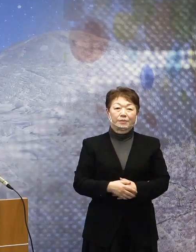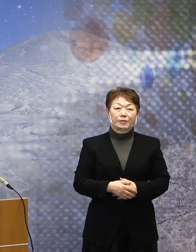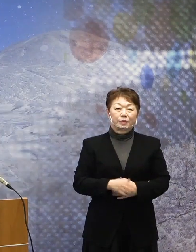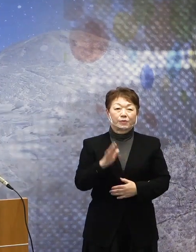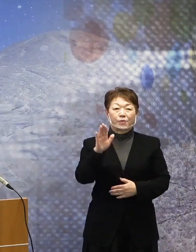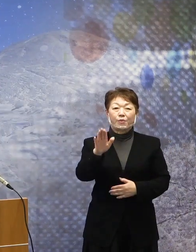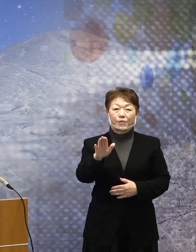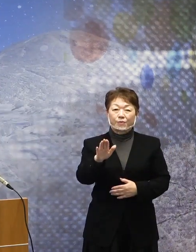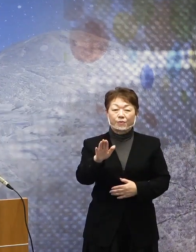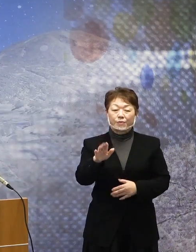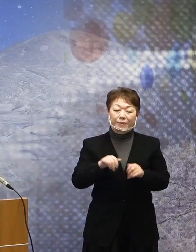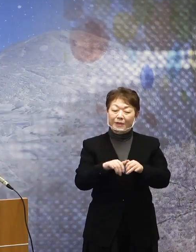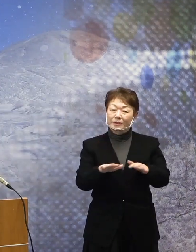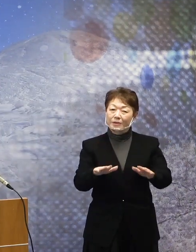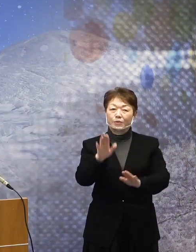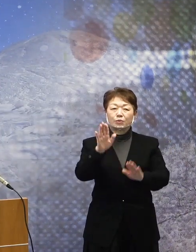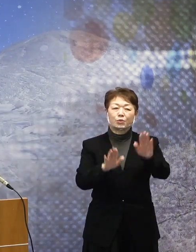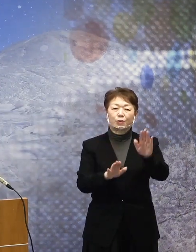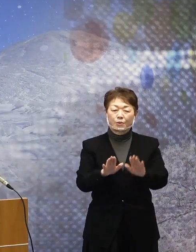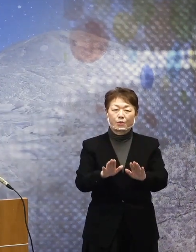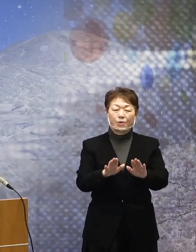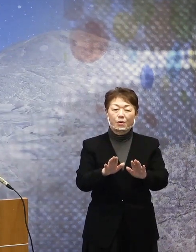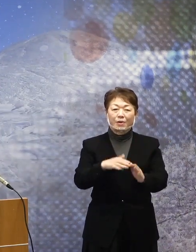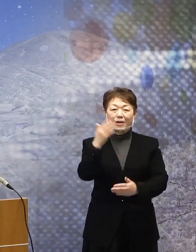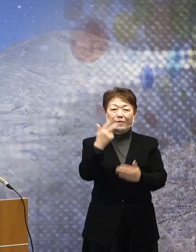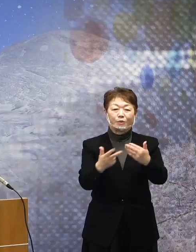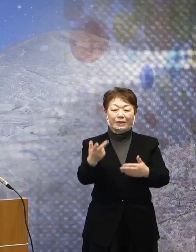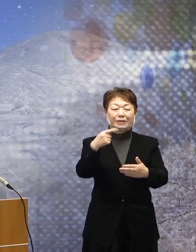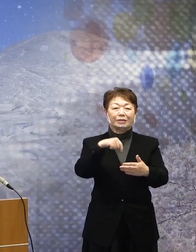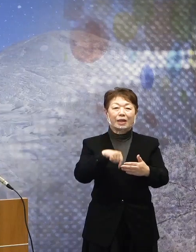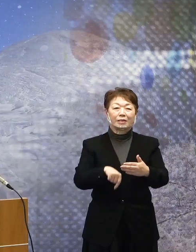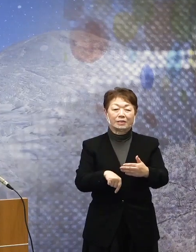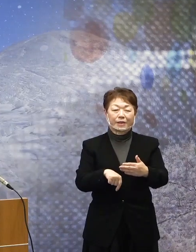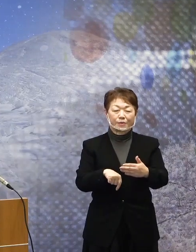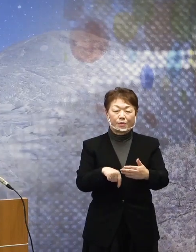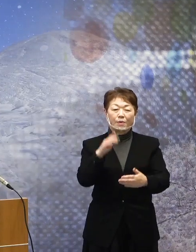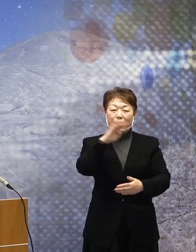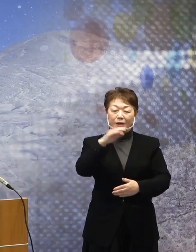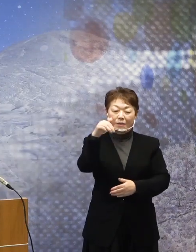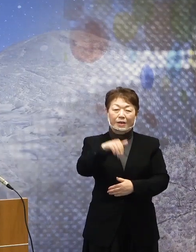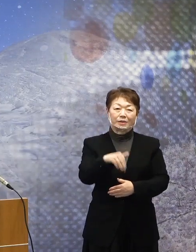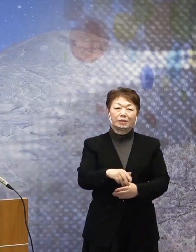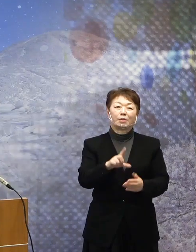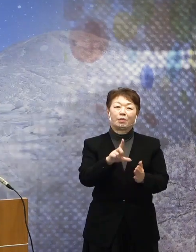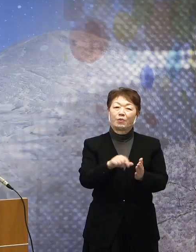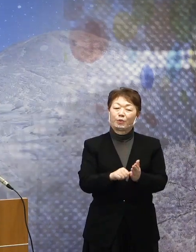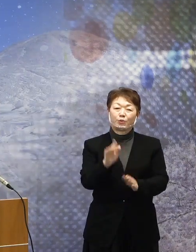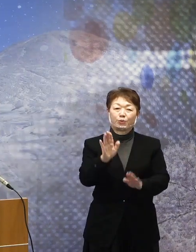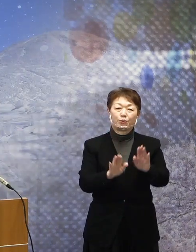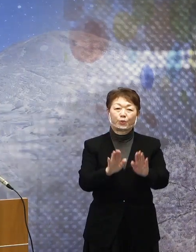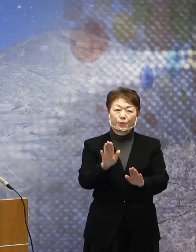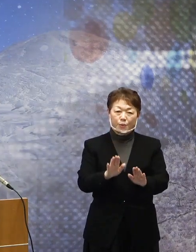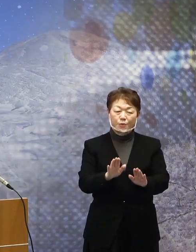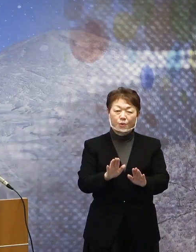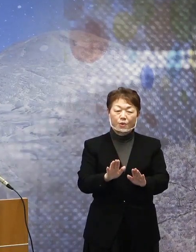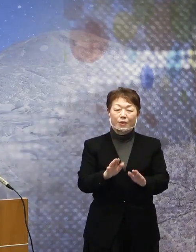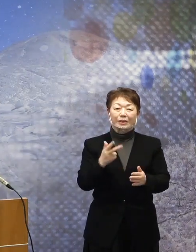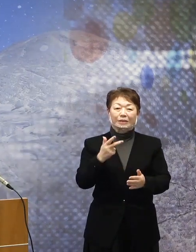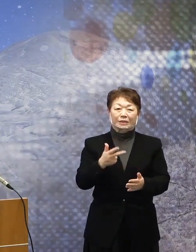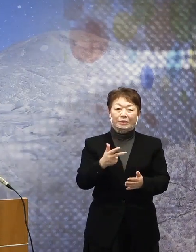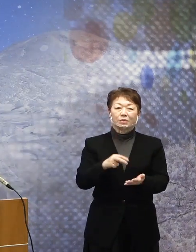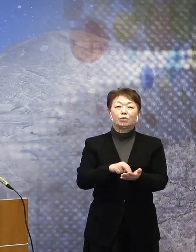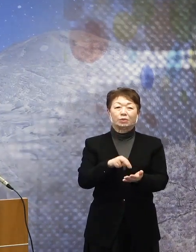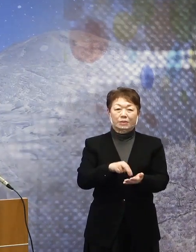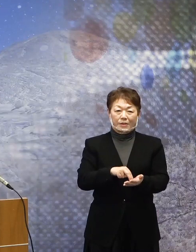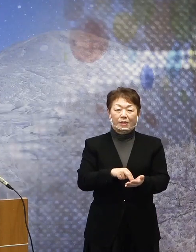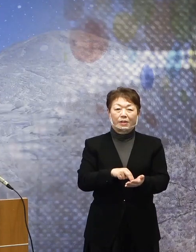今後その感染状況をさらに市内が悪化していったという場合なんですけれども、はい、市側の方から再度